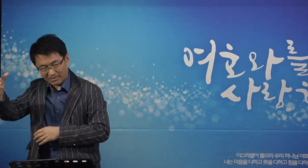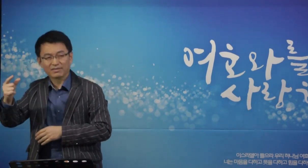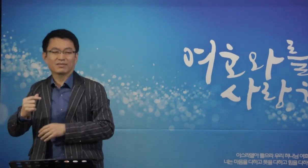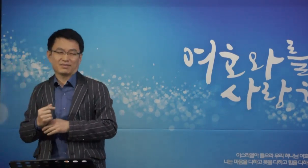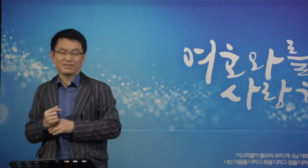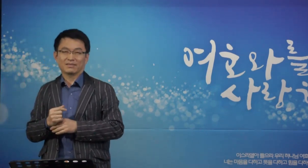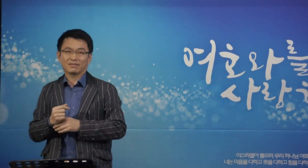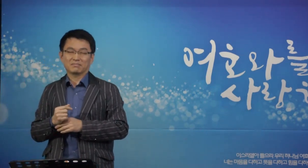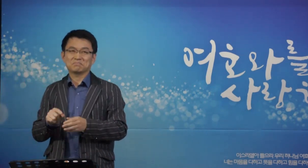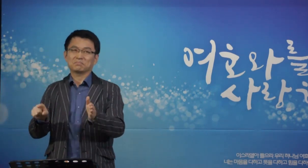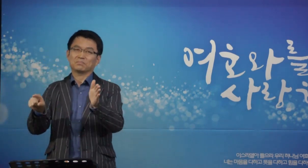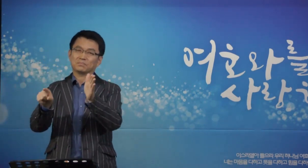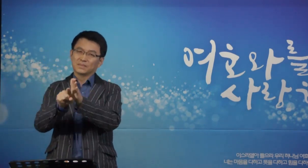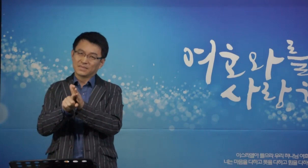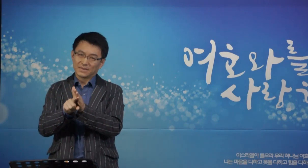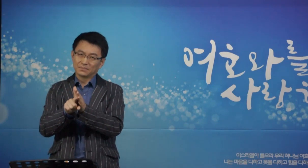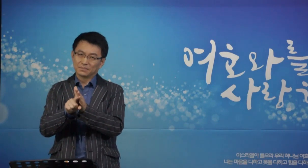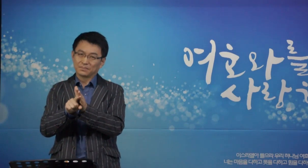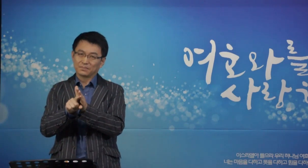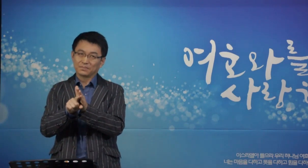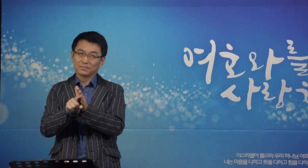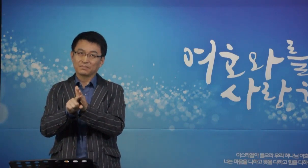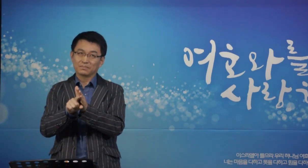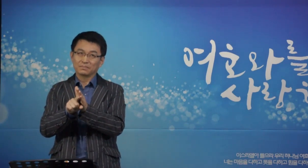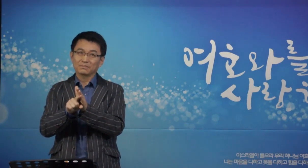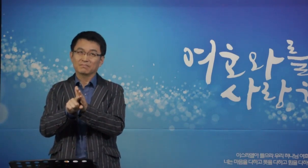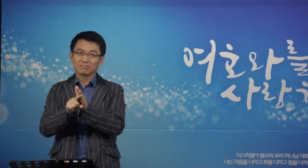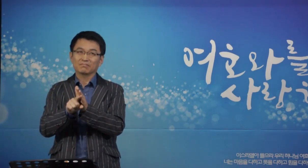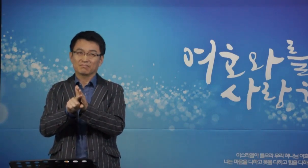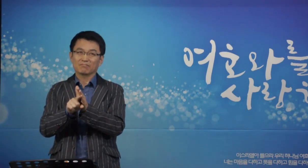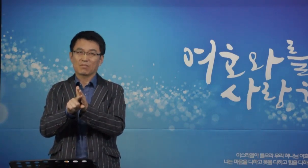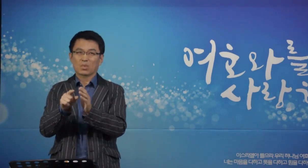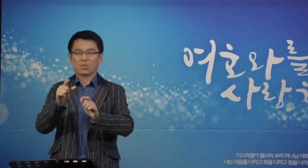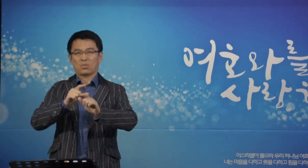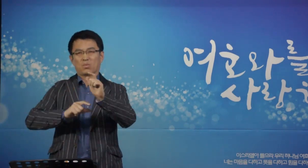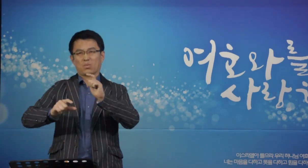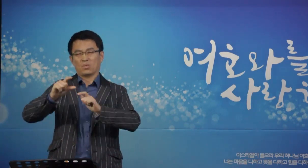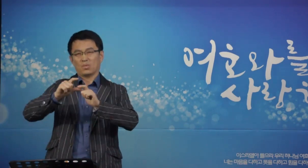이 여인은 믿음이 정말 대단한 여자였고